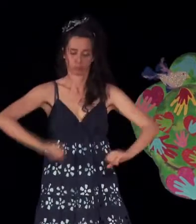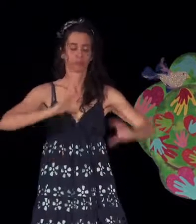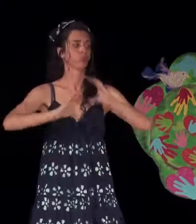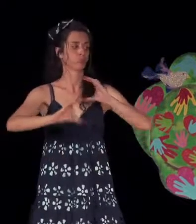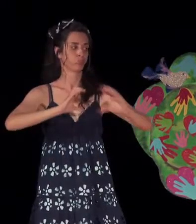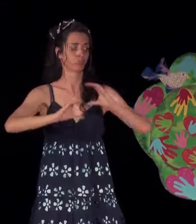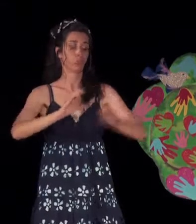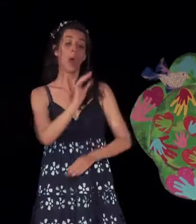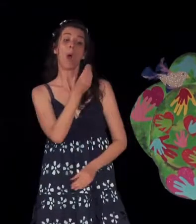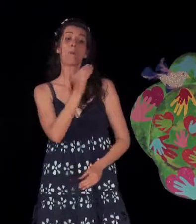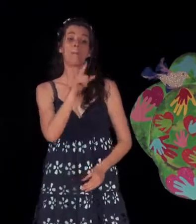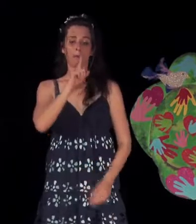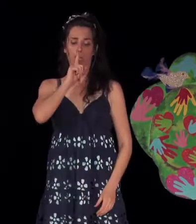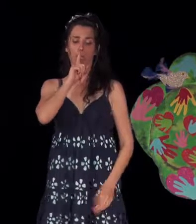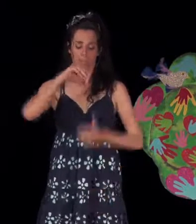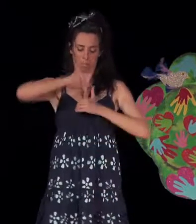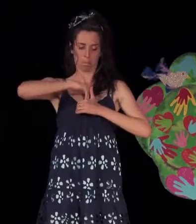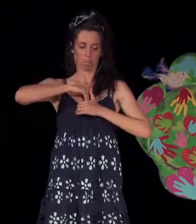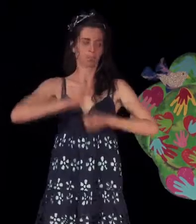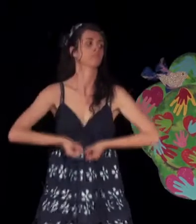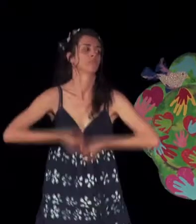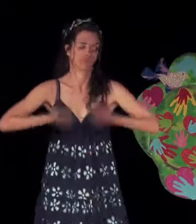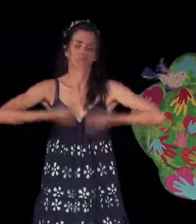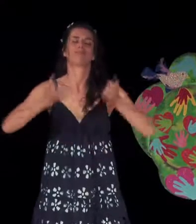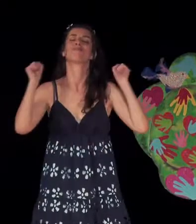Et ce n'est pas parce qu'un bébé ne parle pas qu'il n'a rien à dire.